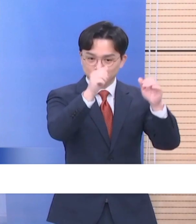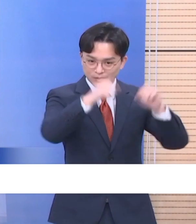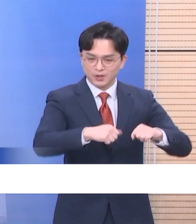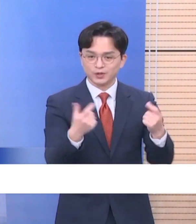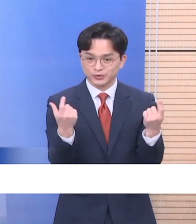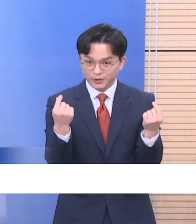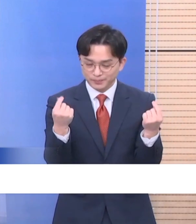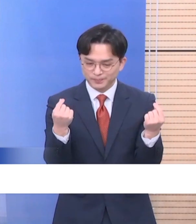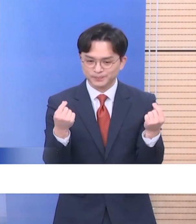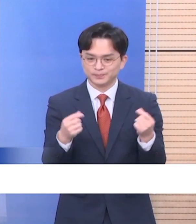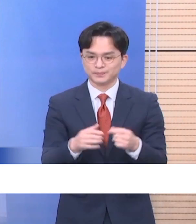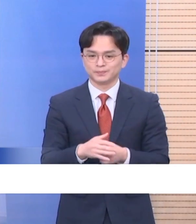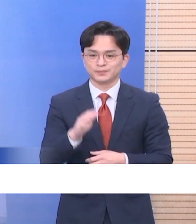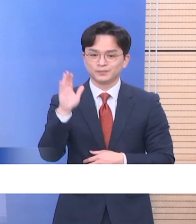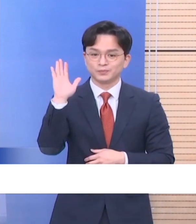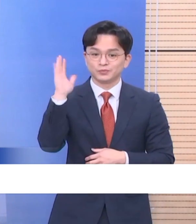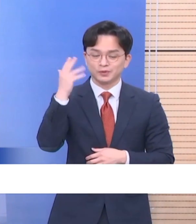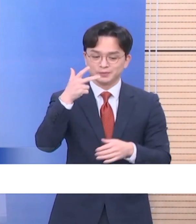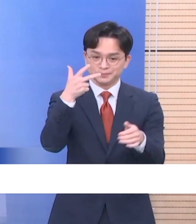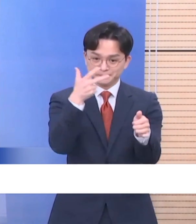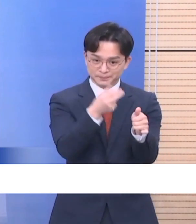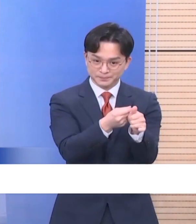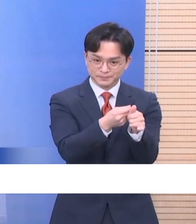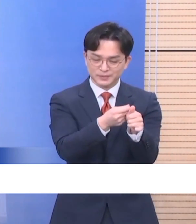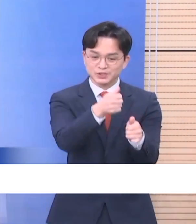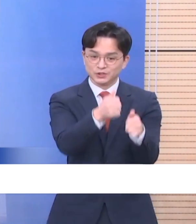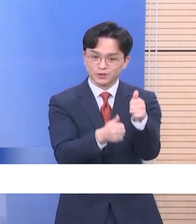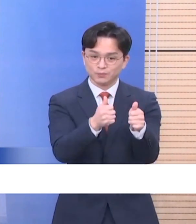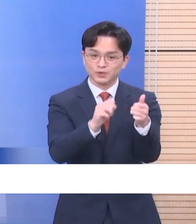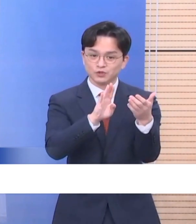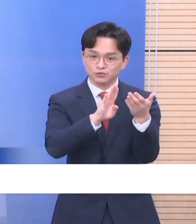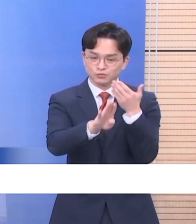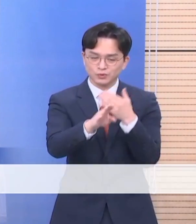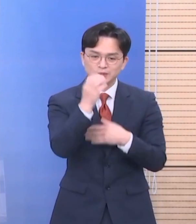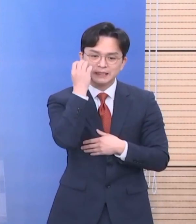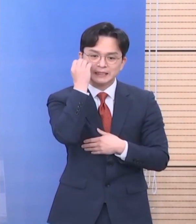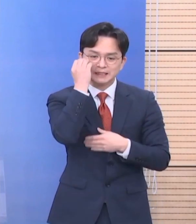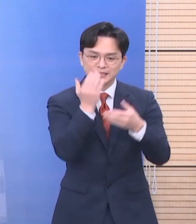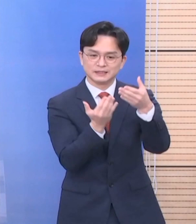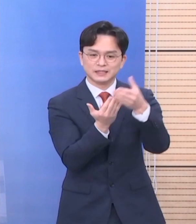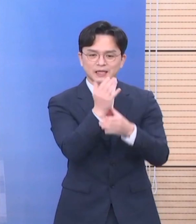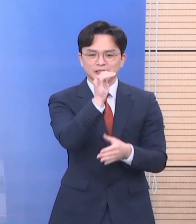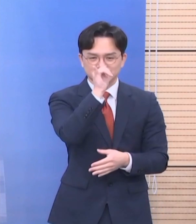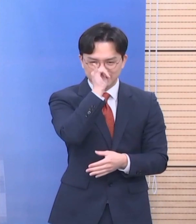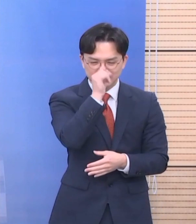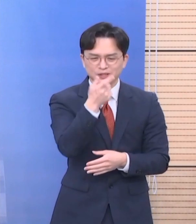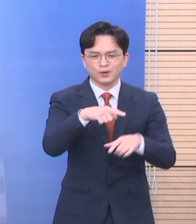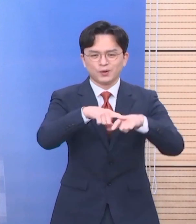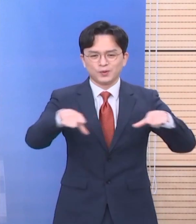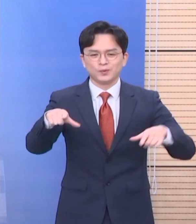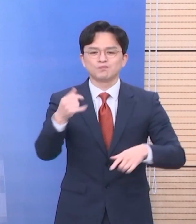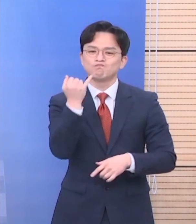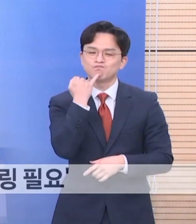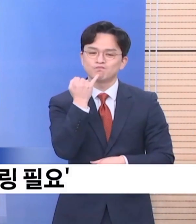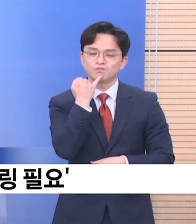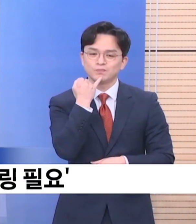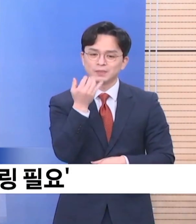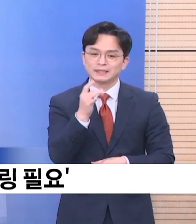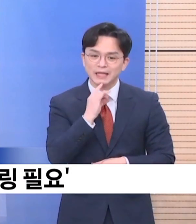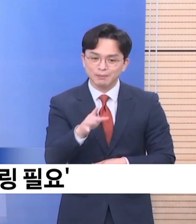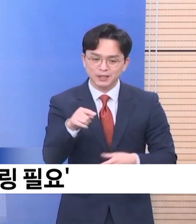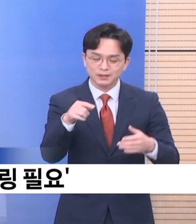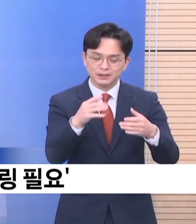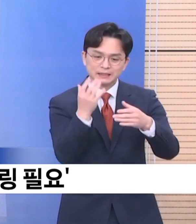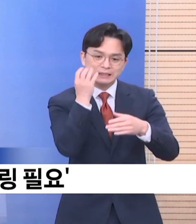등 안전성 프로파일은 허용할 만한 수준으로 판단됩니다. 다만